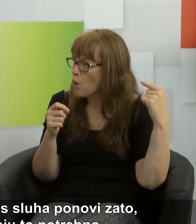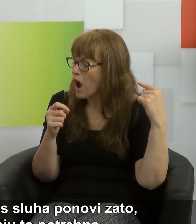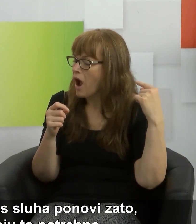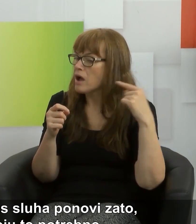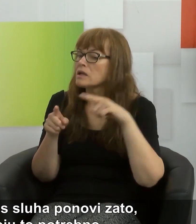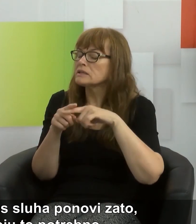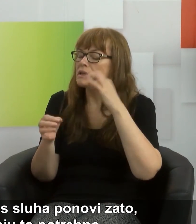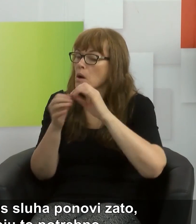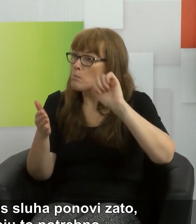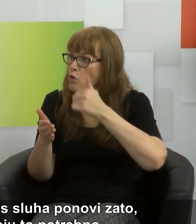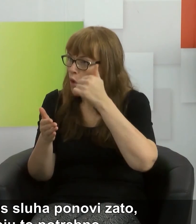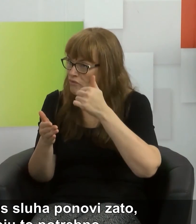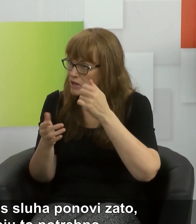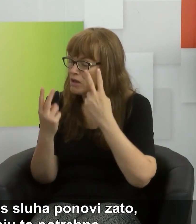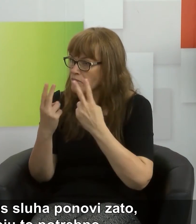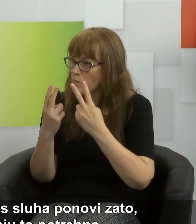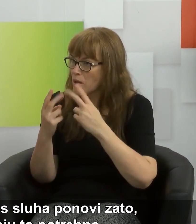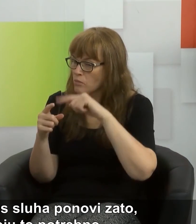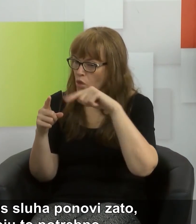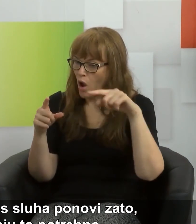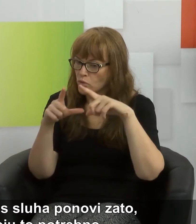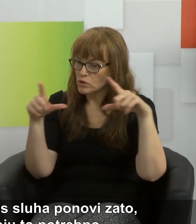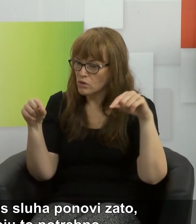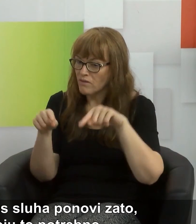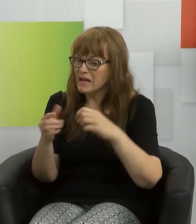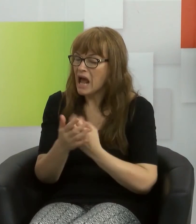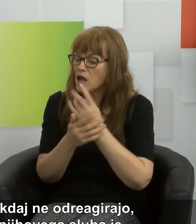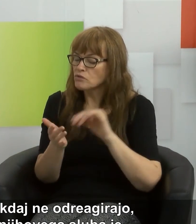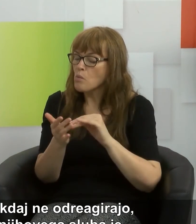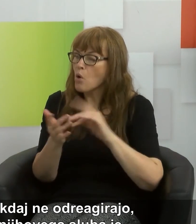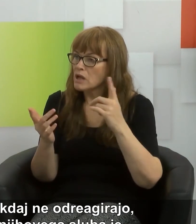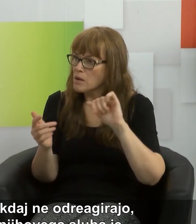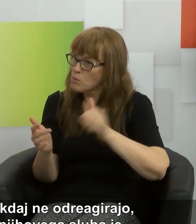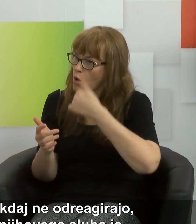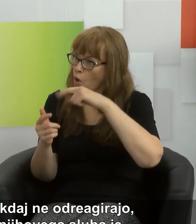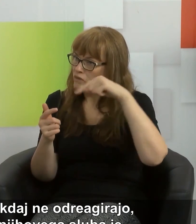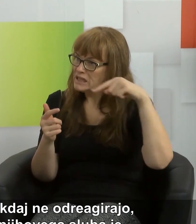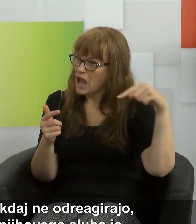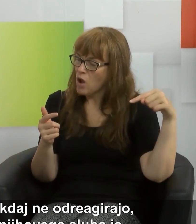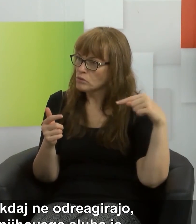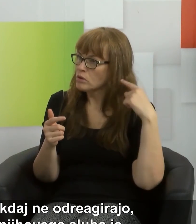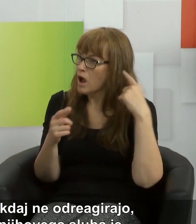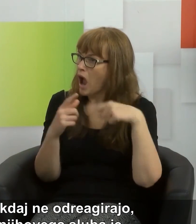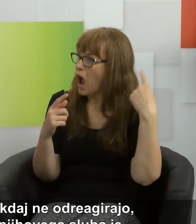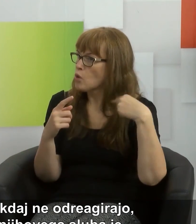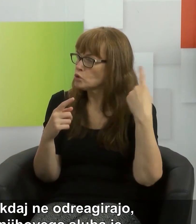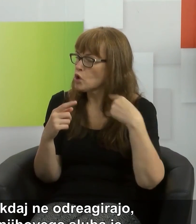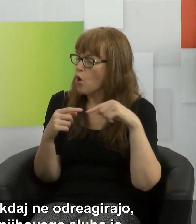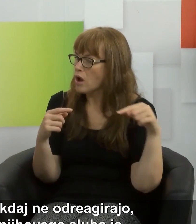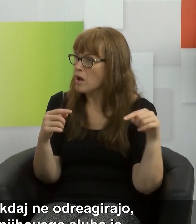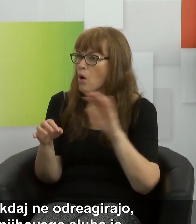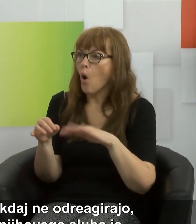sluha ponovi, zato ker je v tem razvoju to potrebno in tudi otroci mogoče kdaj